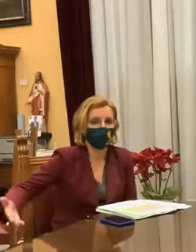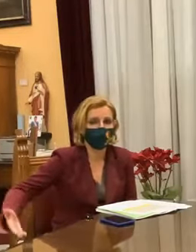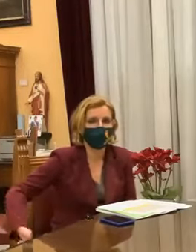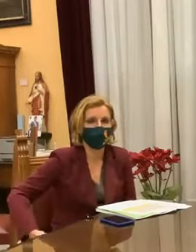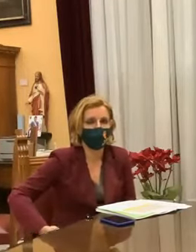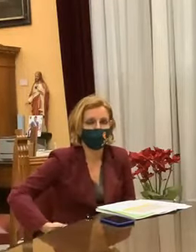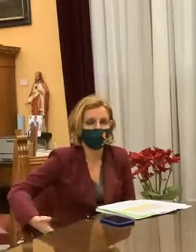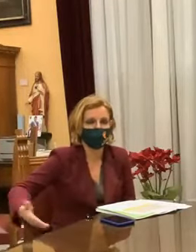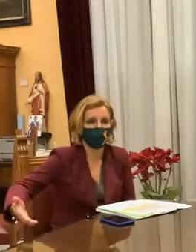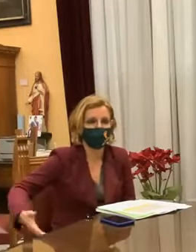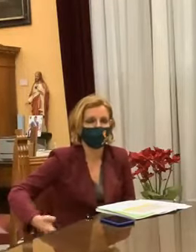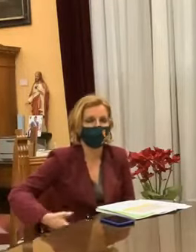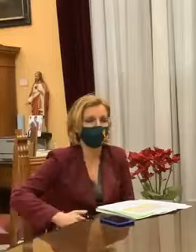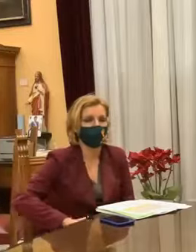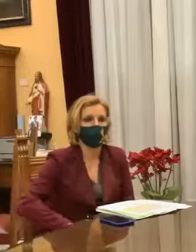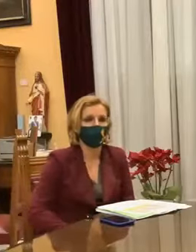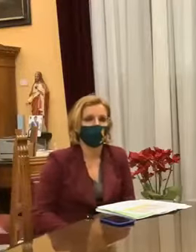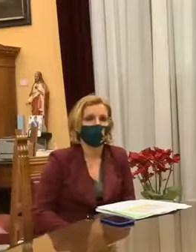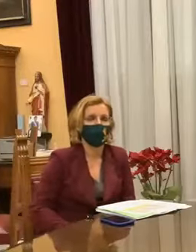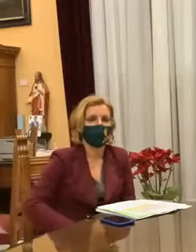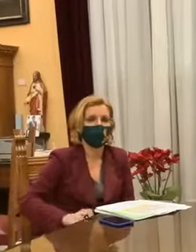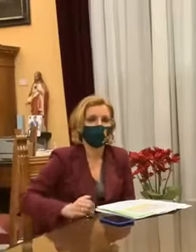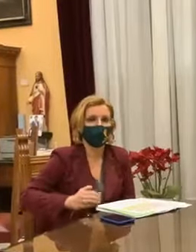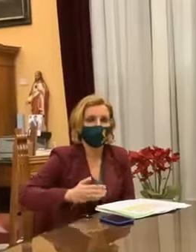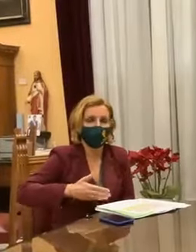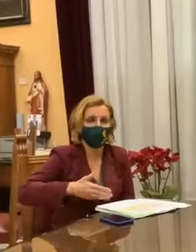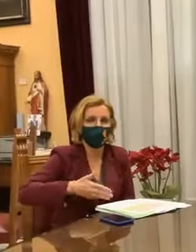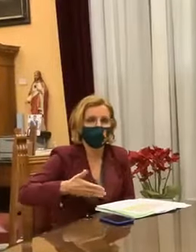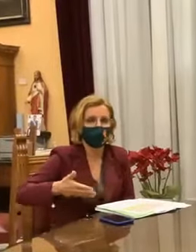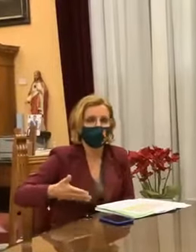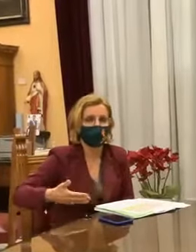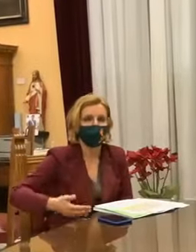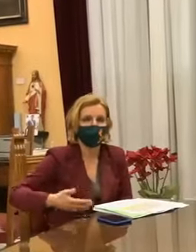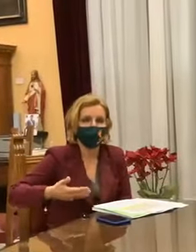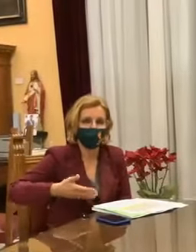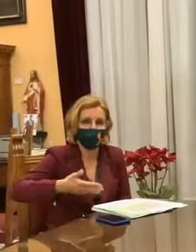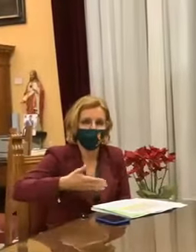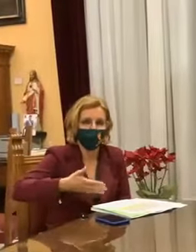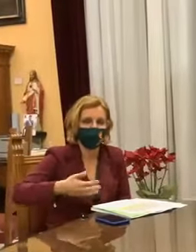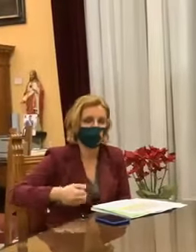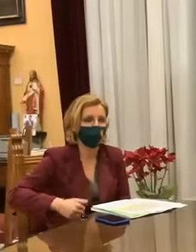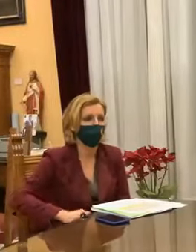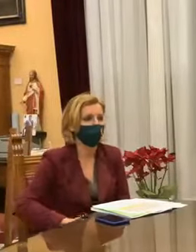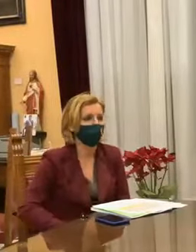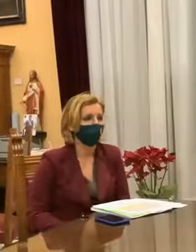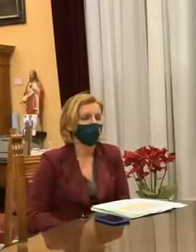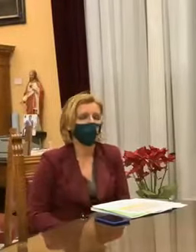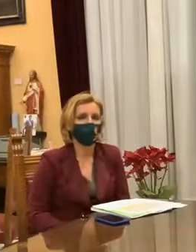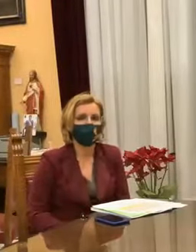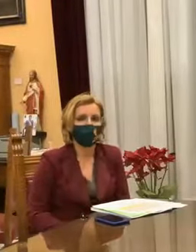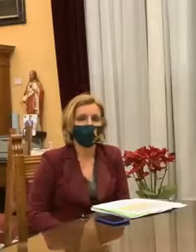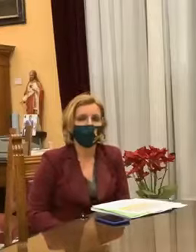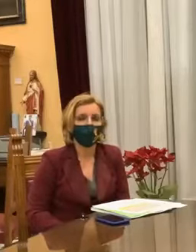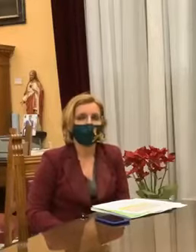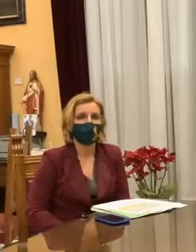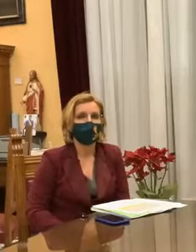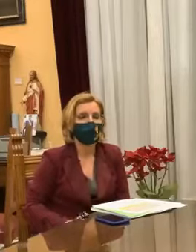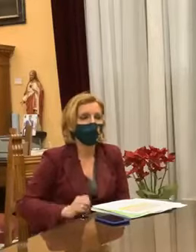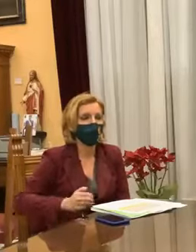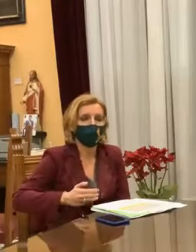dichiarazione ufficiale del dottore Crisicelli al famoso tavolo del 23 novembre insieme alla presenza anche del prefetto,